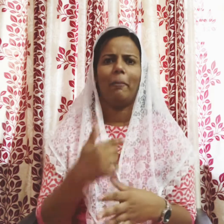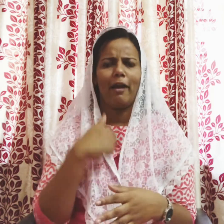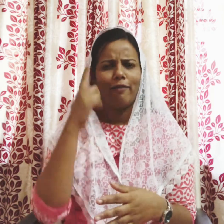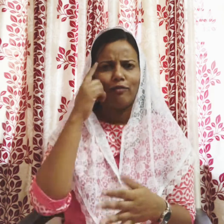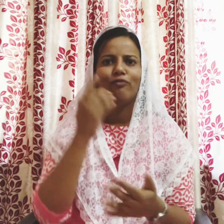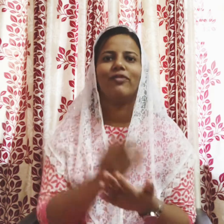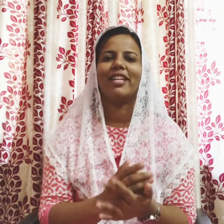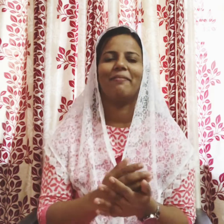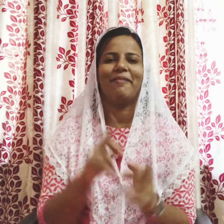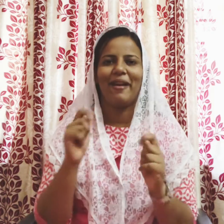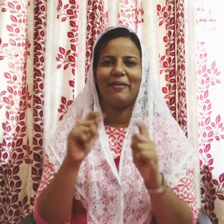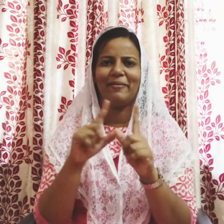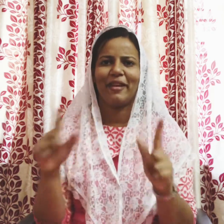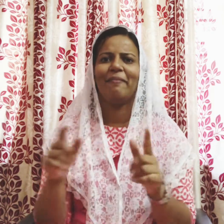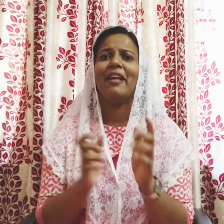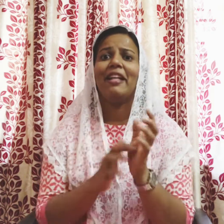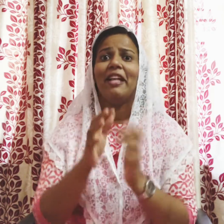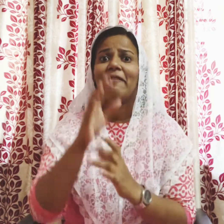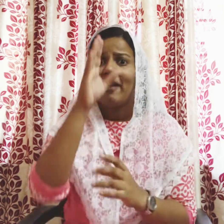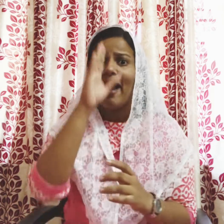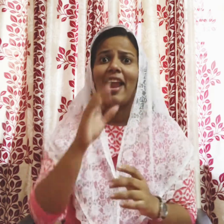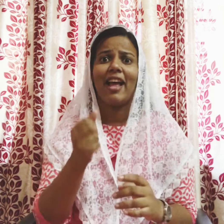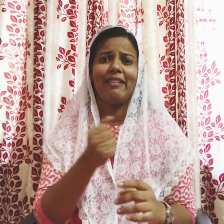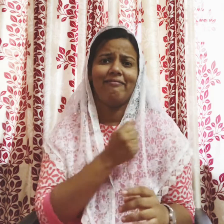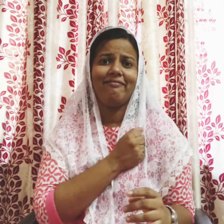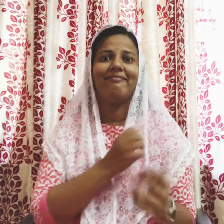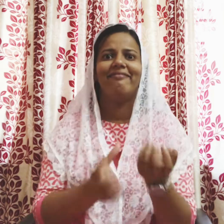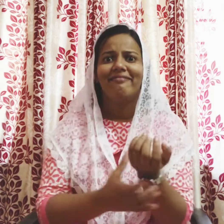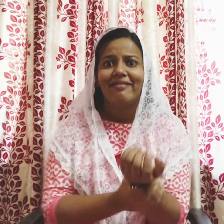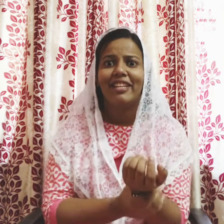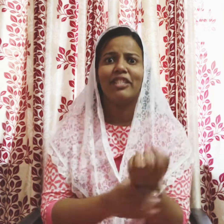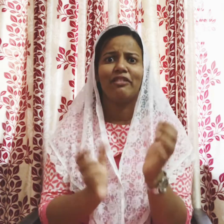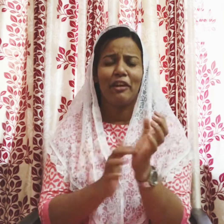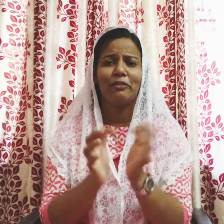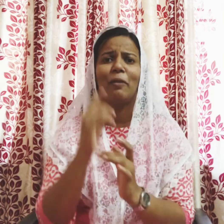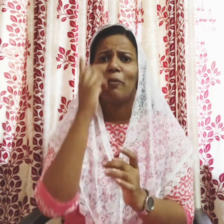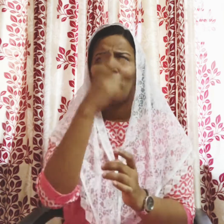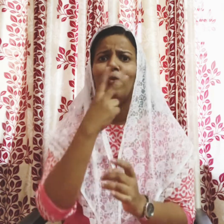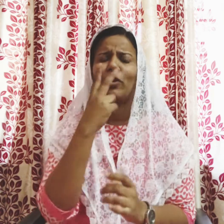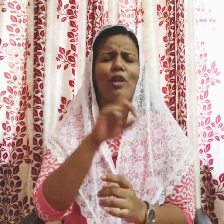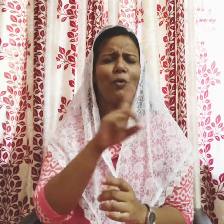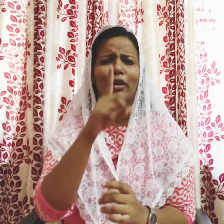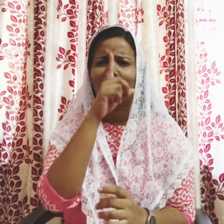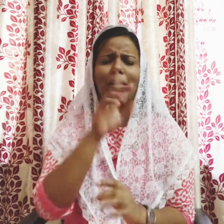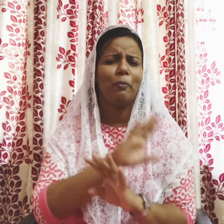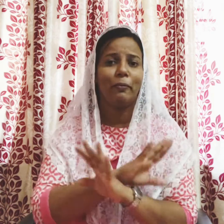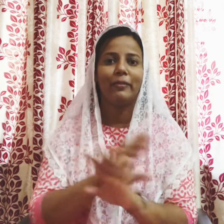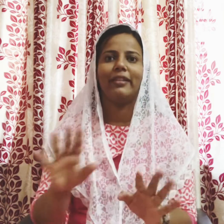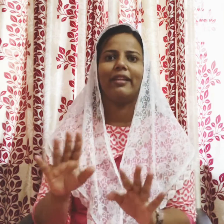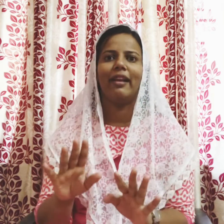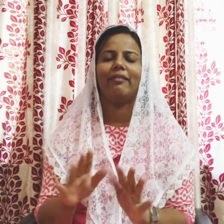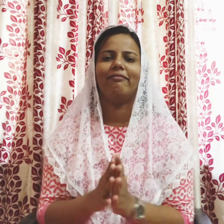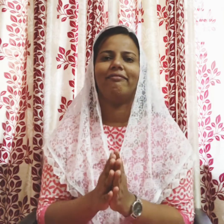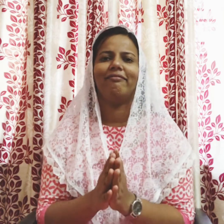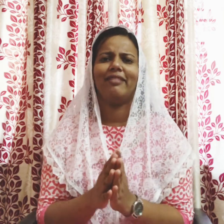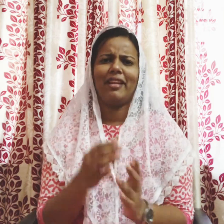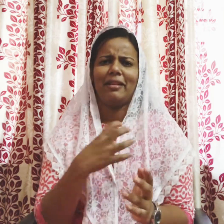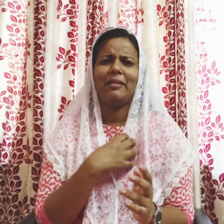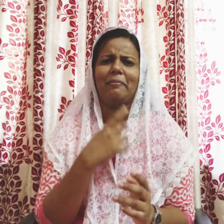നമ്മൾ വിശ്വസിക്കണം. ഹല്ലേലൂയ. യഹോവ എൻ്റെ ഇടയന, ഞാൻ ആ മുഖത്തേക്കാണ് നോക്കിയത്, എൻ്റെ മുഖം ലജ്ജിച്ചു പോകുന്ന പ്രശ്നമില്ല. ഹായ്, ബാലസിംഹങ്ങൾക്ക്